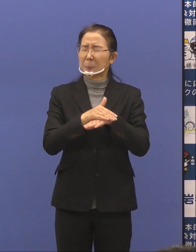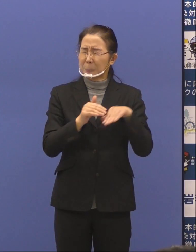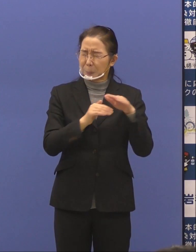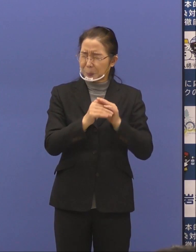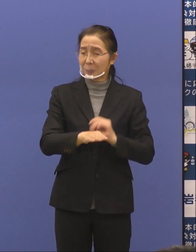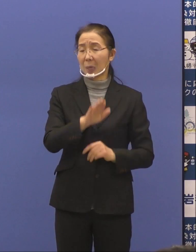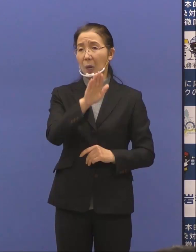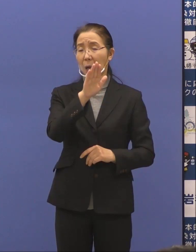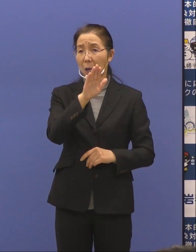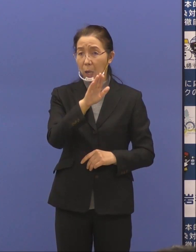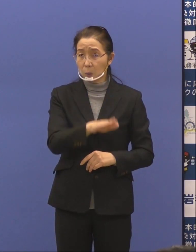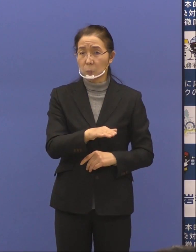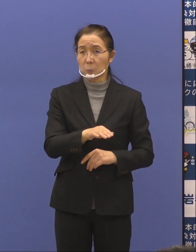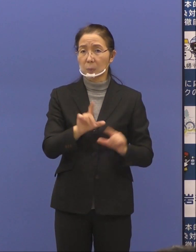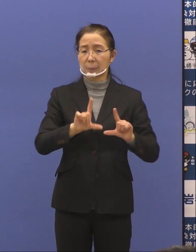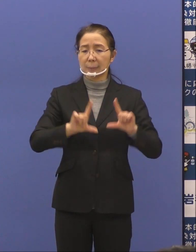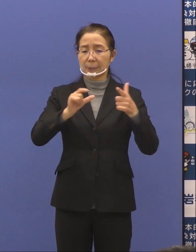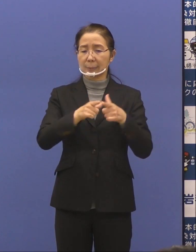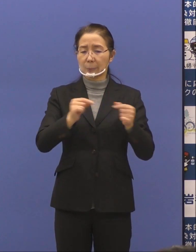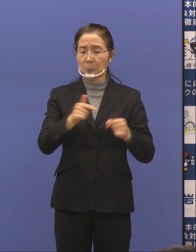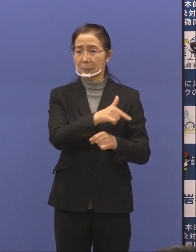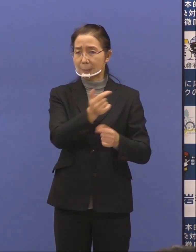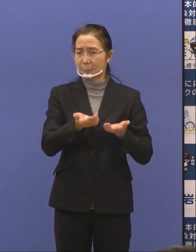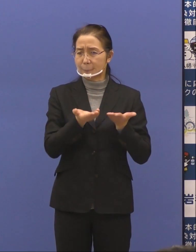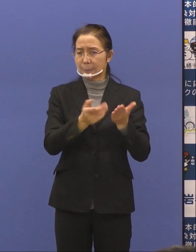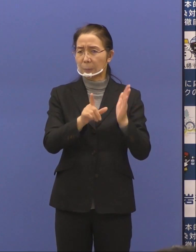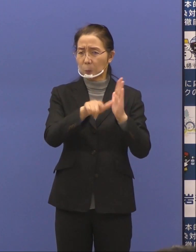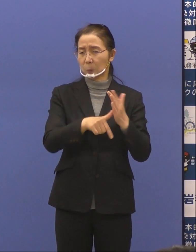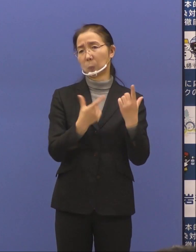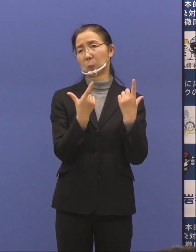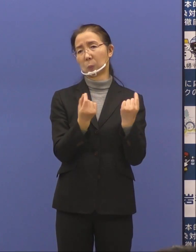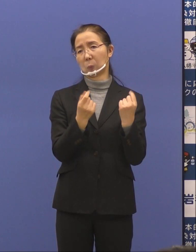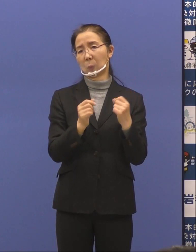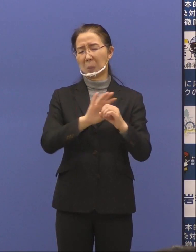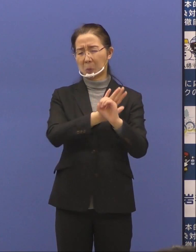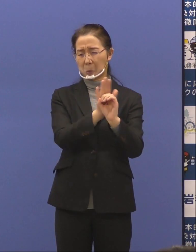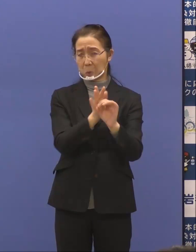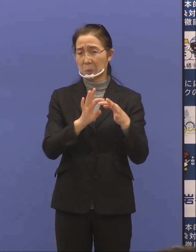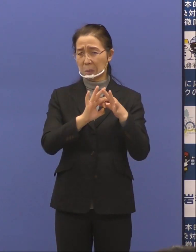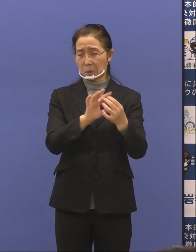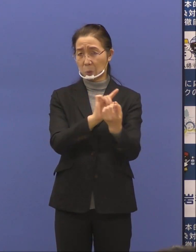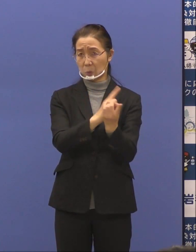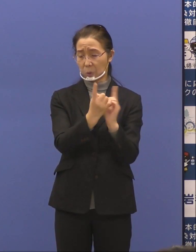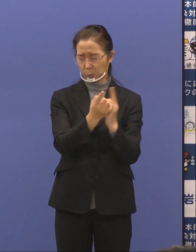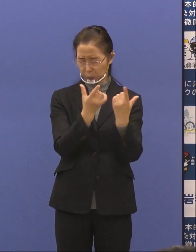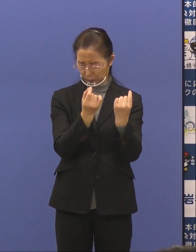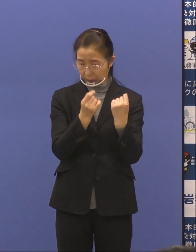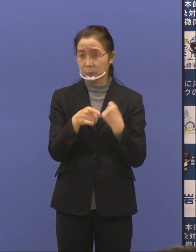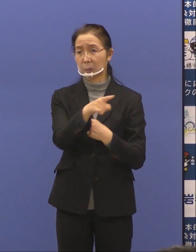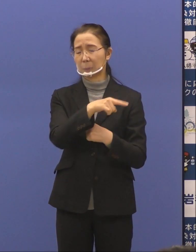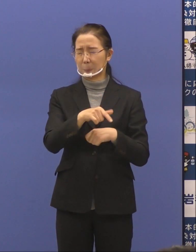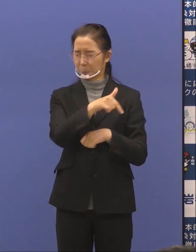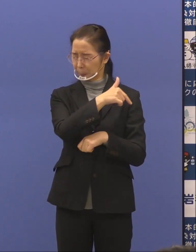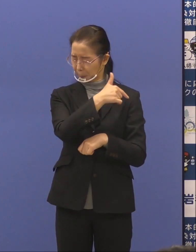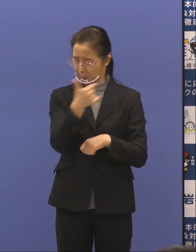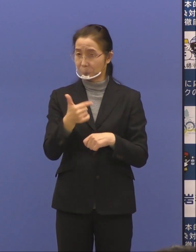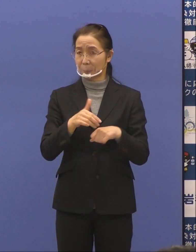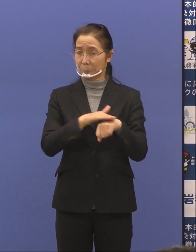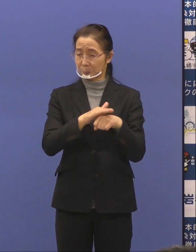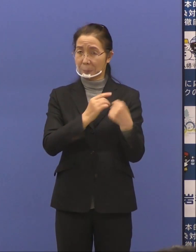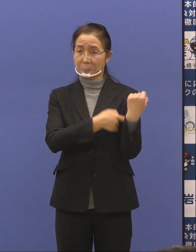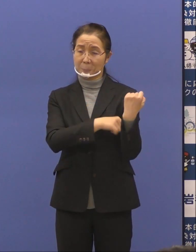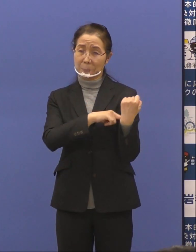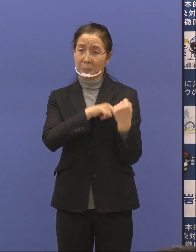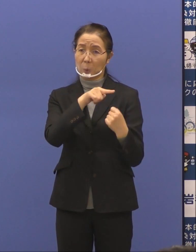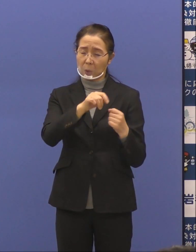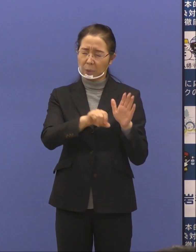り、東日本大震災の時もそうですし、コロナ対応もそうですし、その力